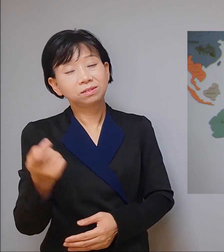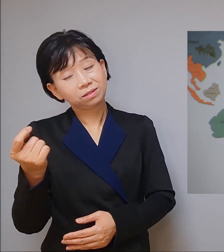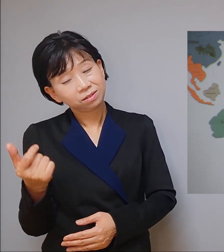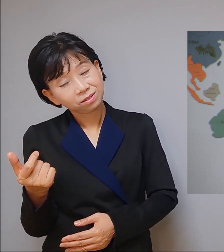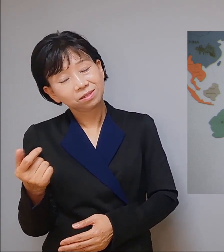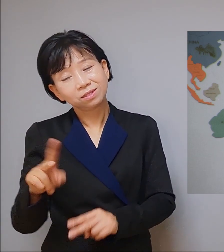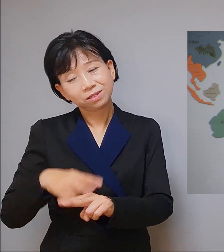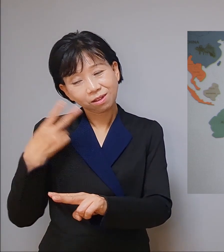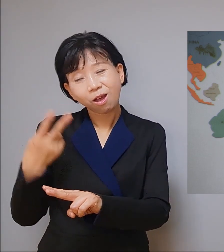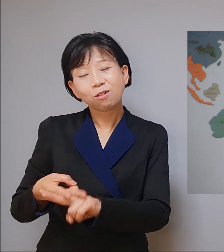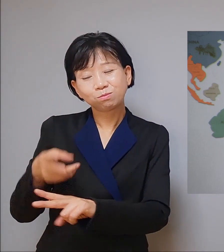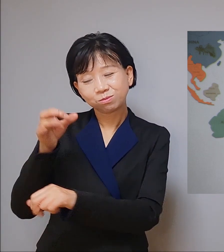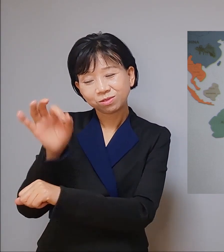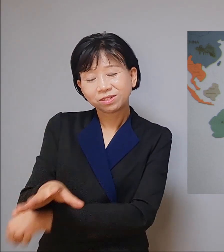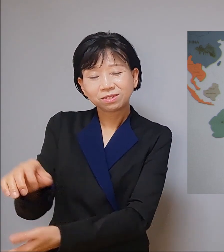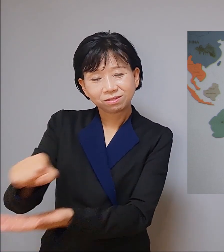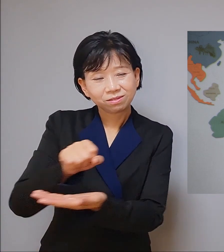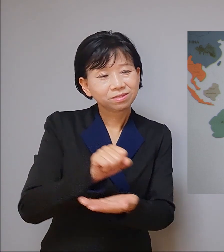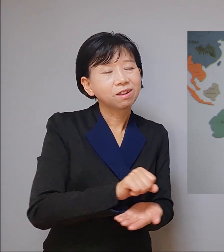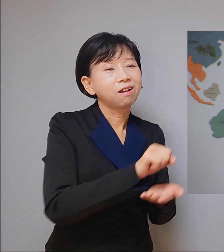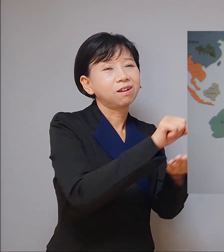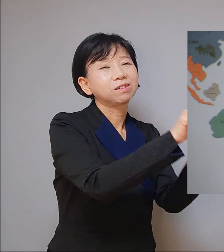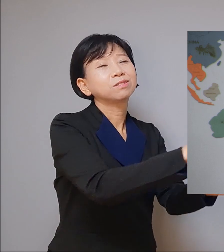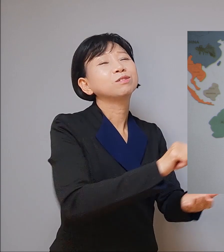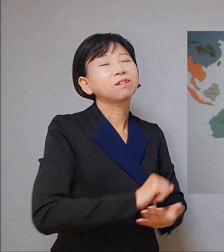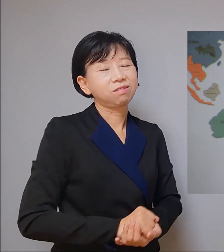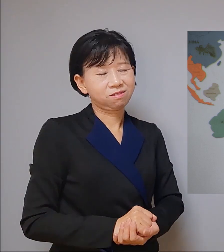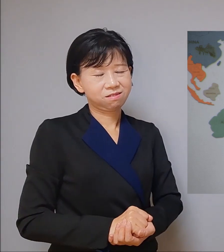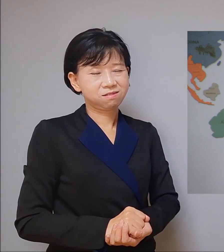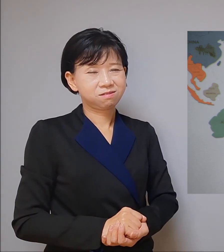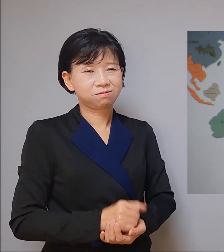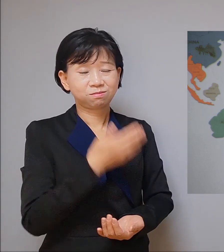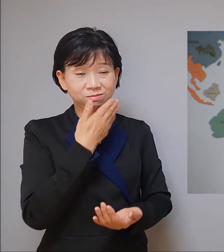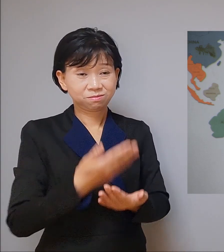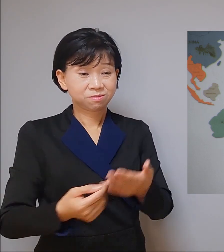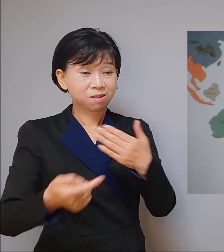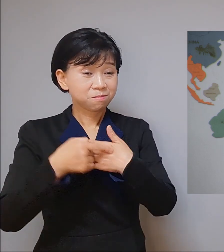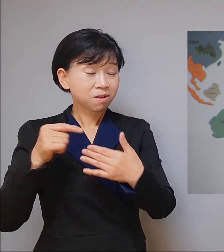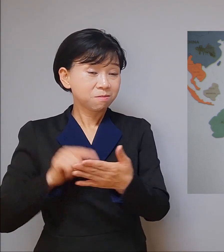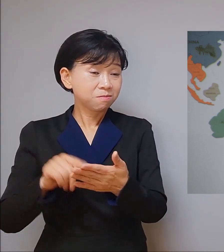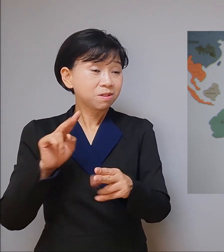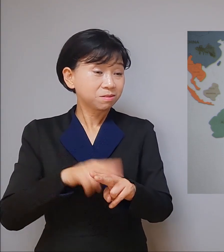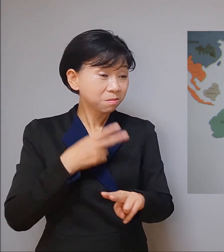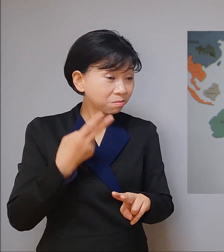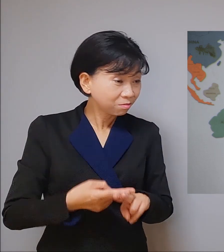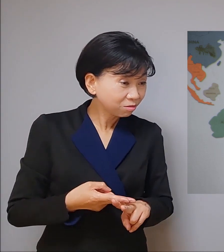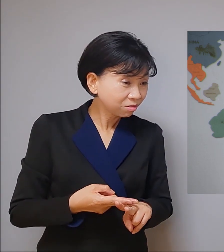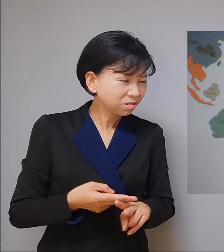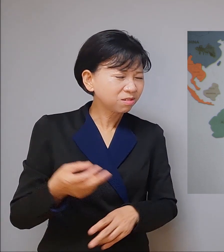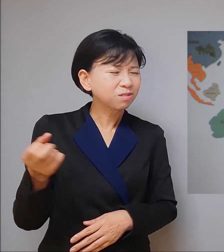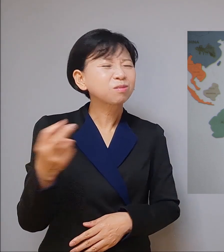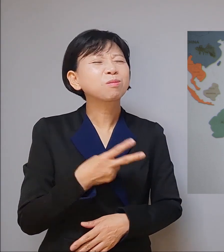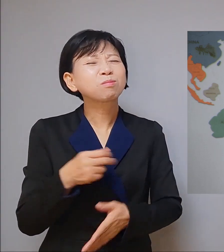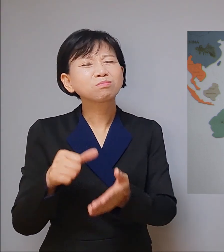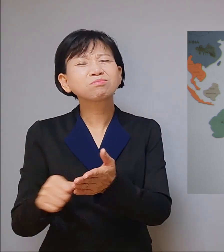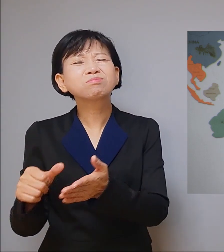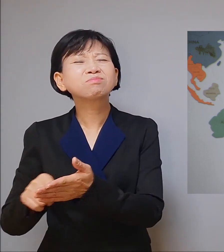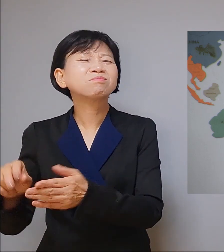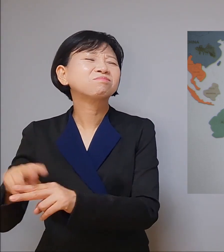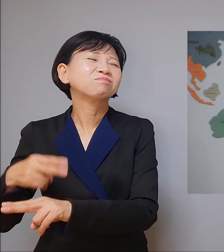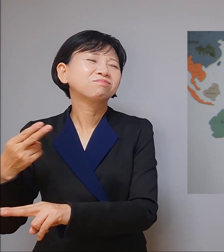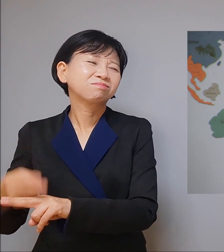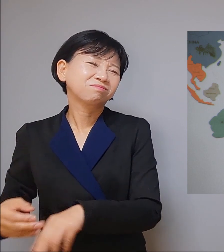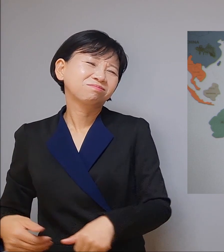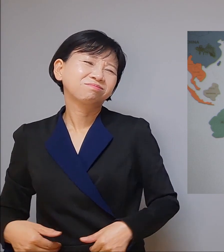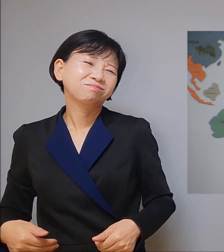좀 사용하셔서 선물을 하나씩 좀 드리시고, 마음의 선물도 필요하지만요, 눈에 보이는 선물도